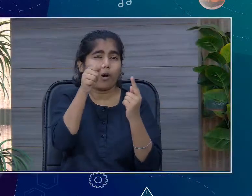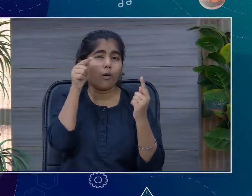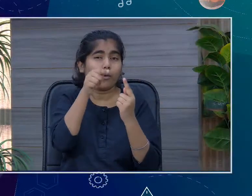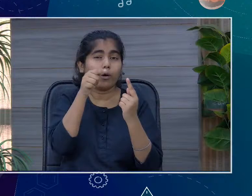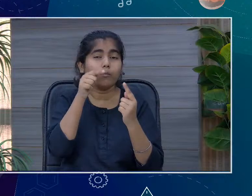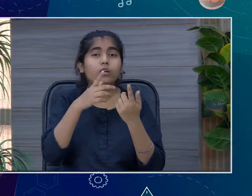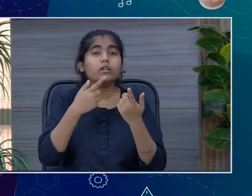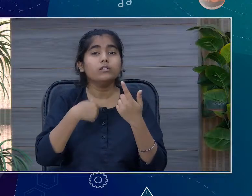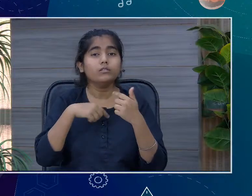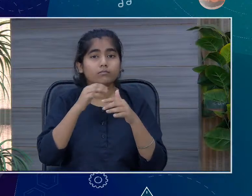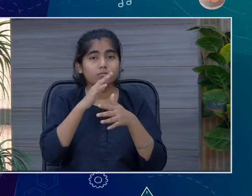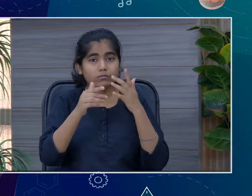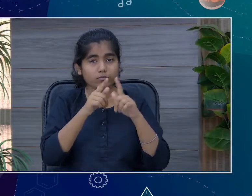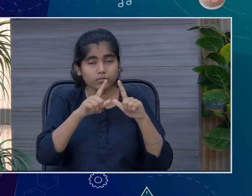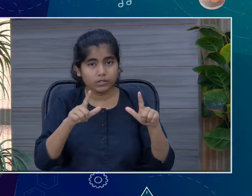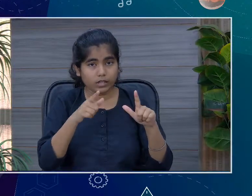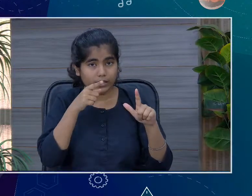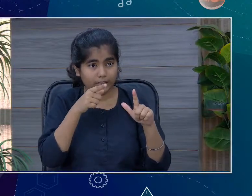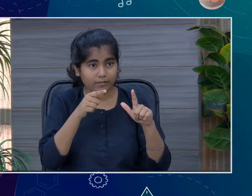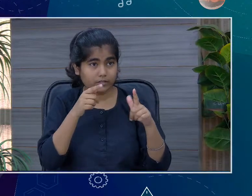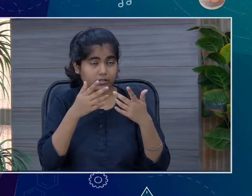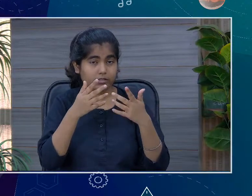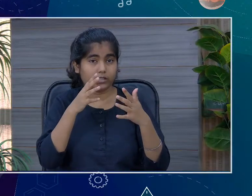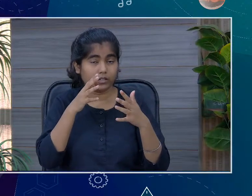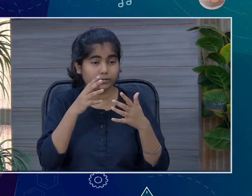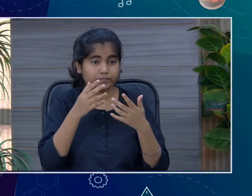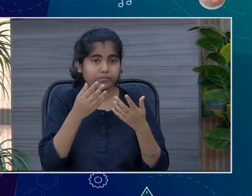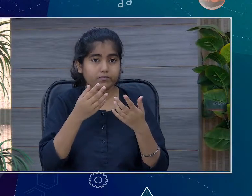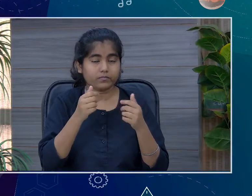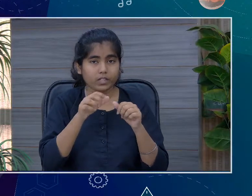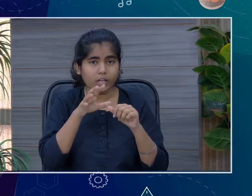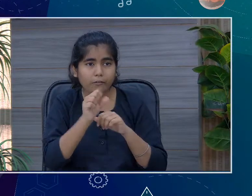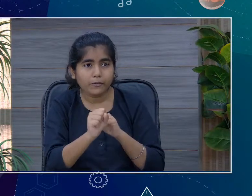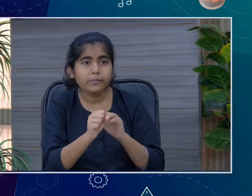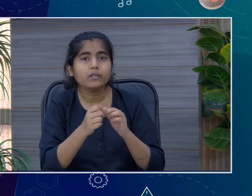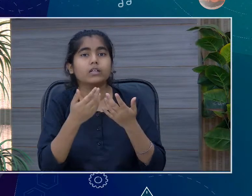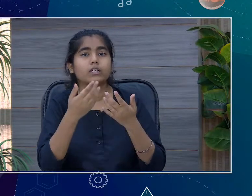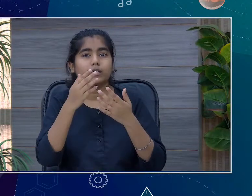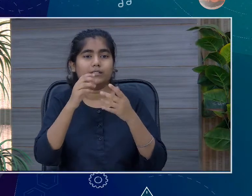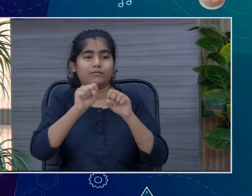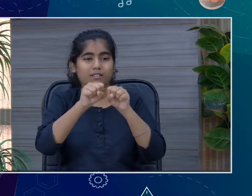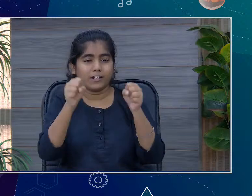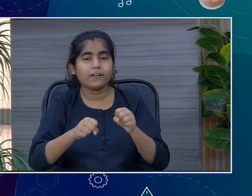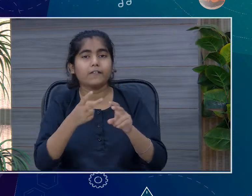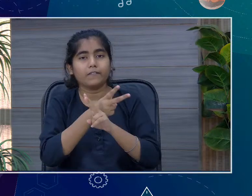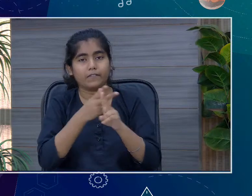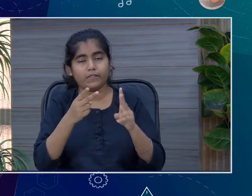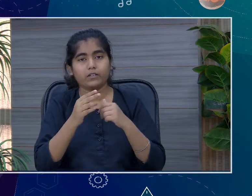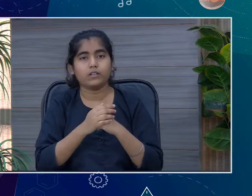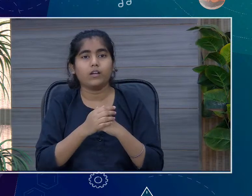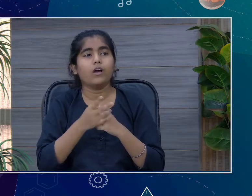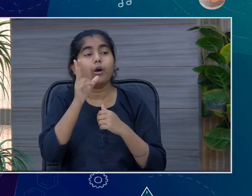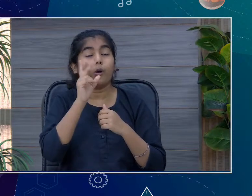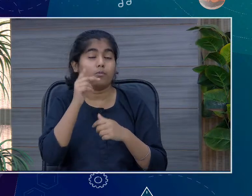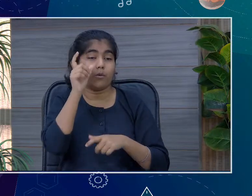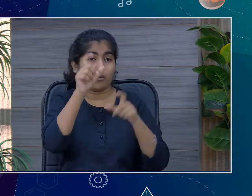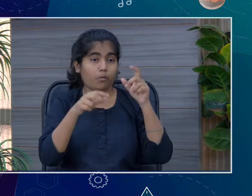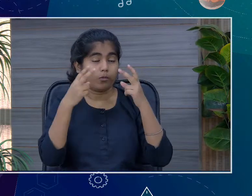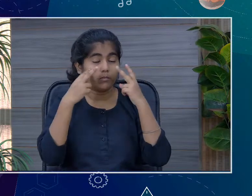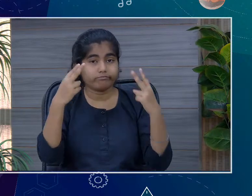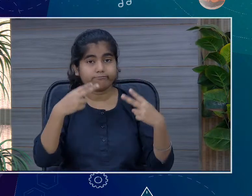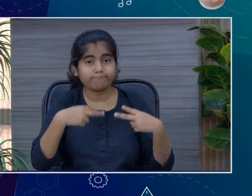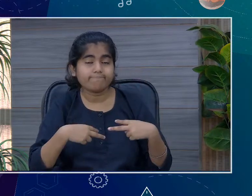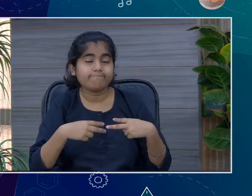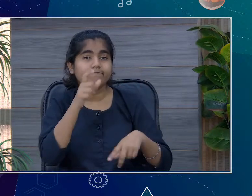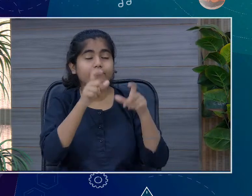availability of sign textbooks and curricular material in sign language. तो धर्मेंद्र, मैं अपने व्यूवर्स से यही